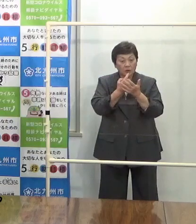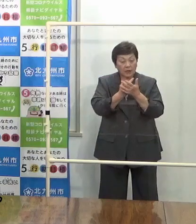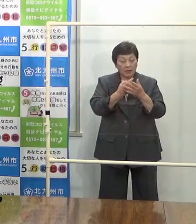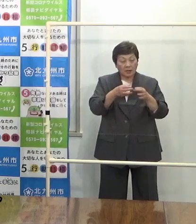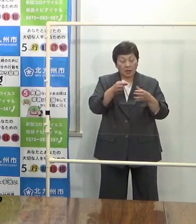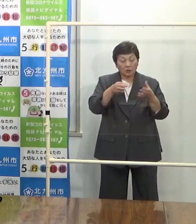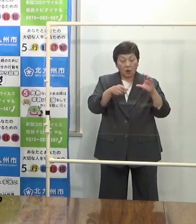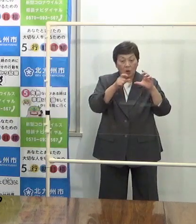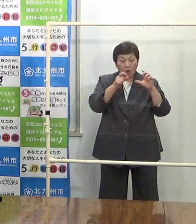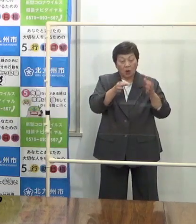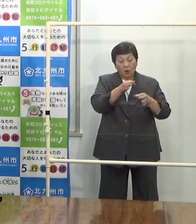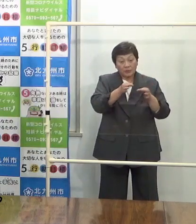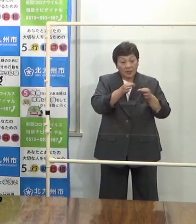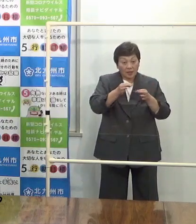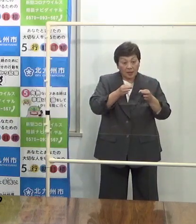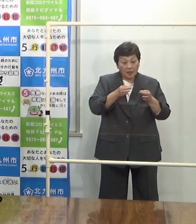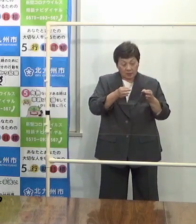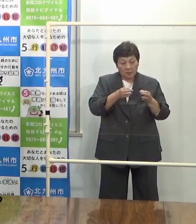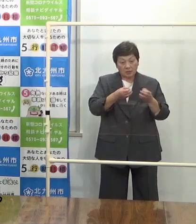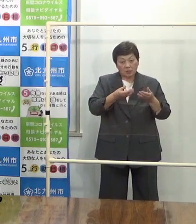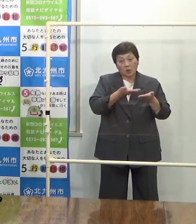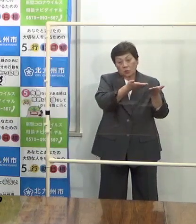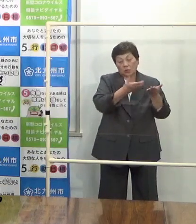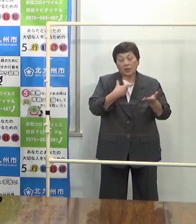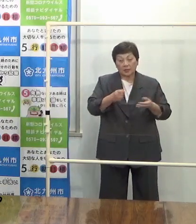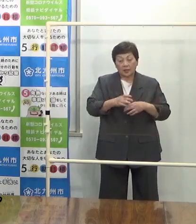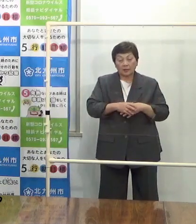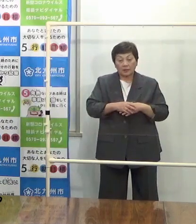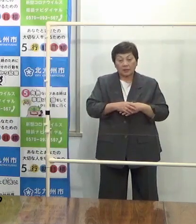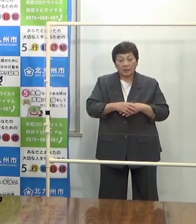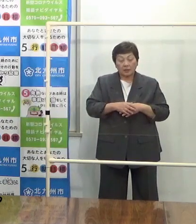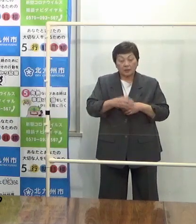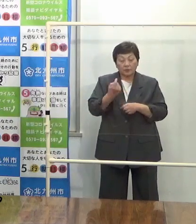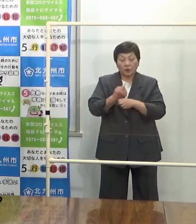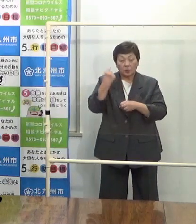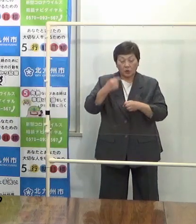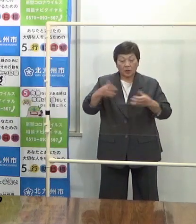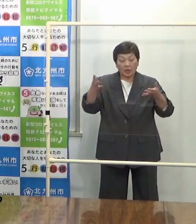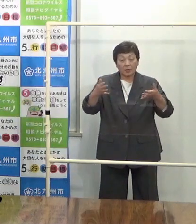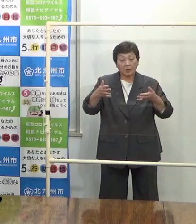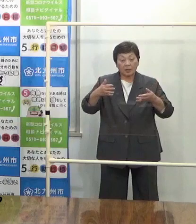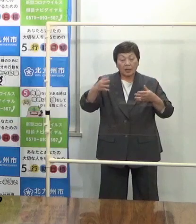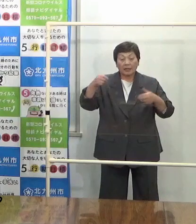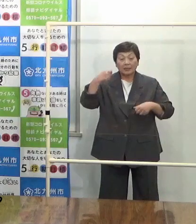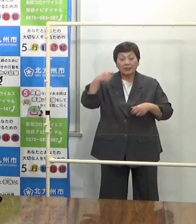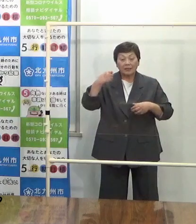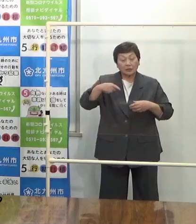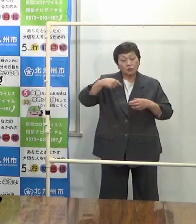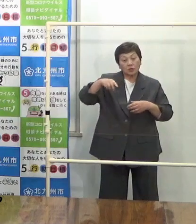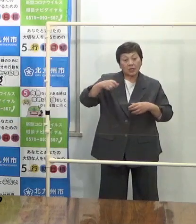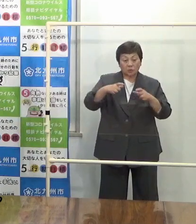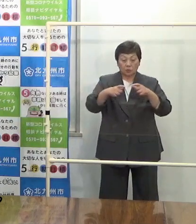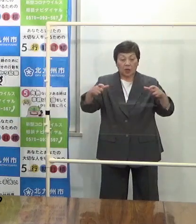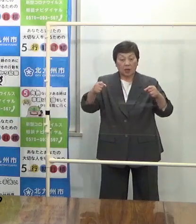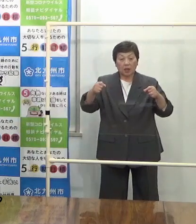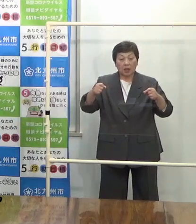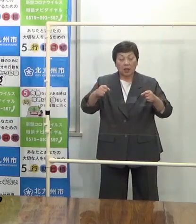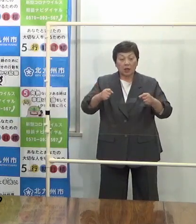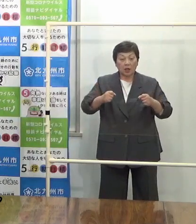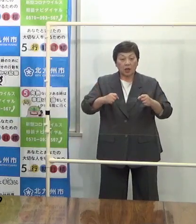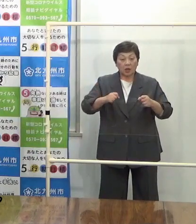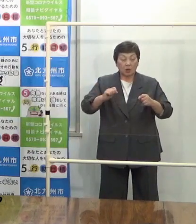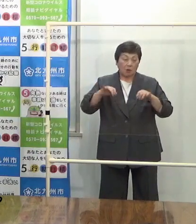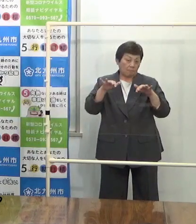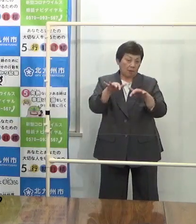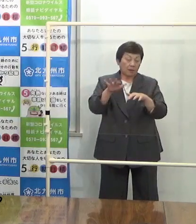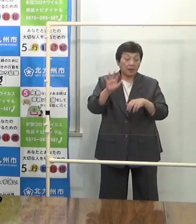届けをする予定であります。去年夏に行く件は大成功でありました。詳しくはお手元配布の資料を